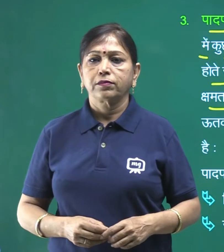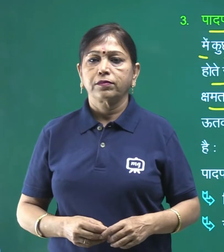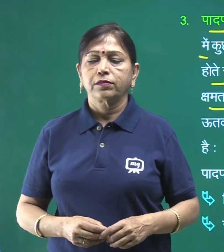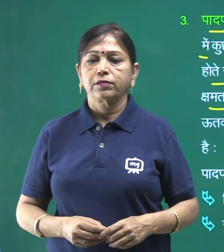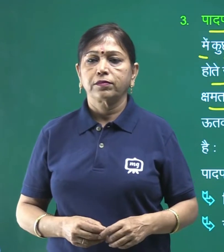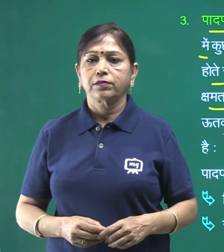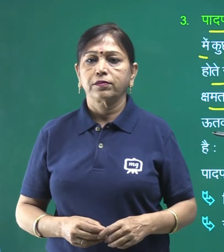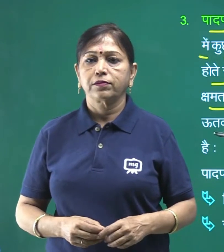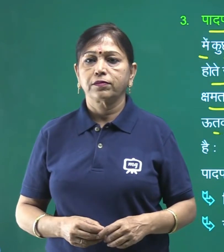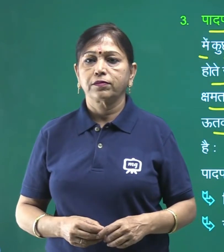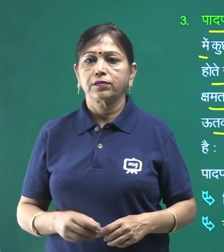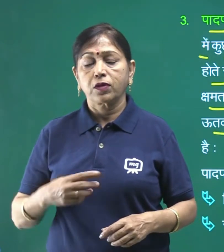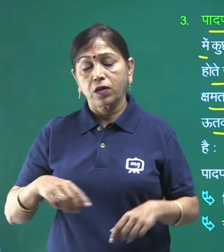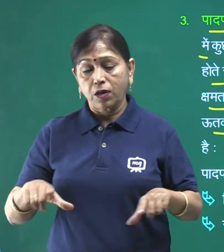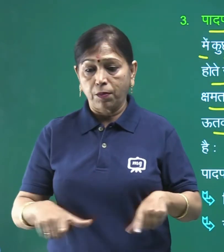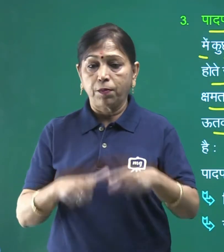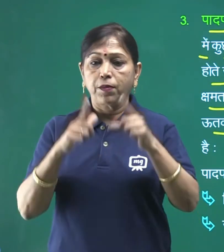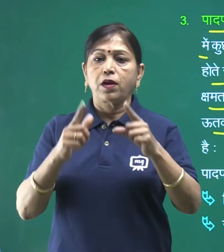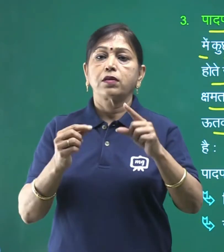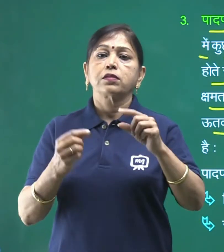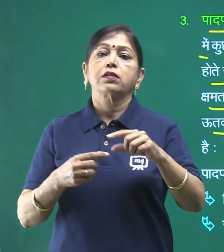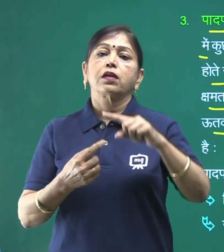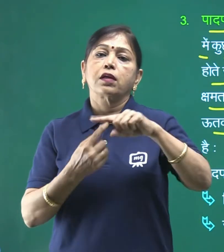ही पौधों के उत्तकों का